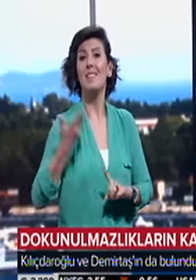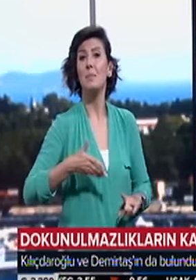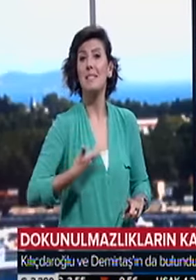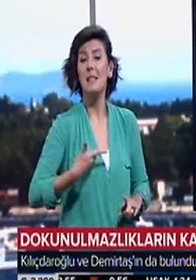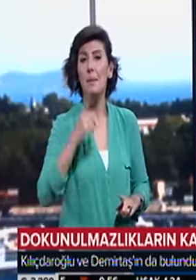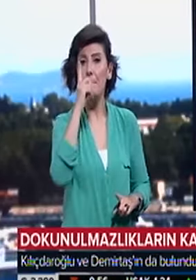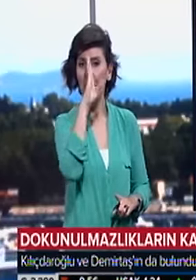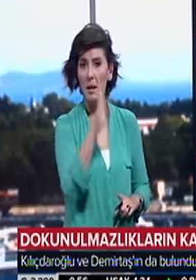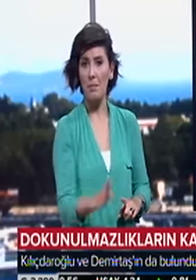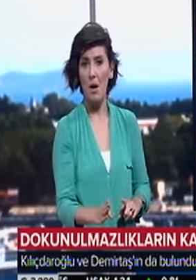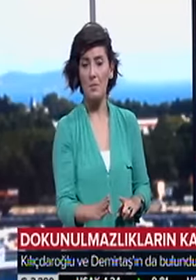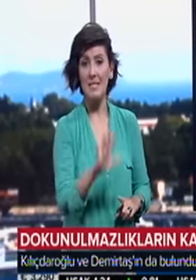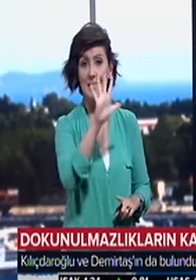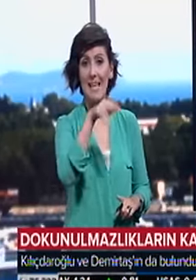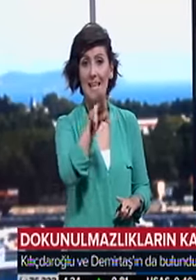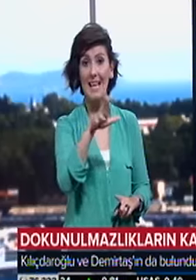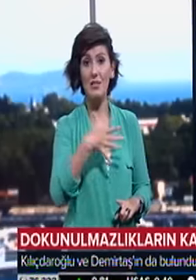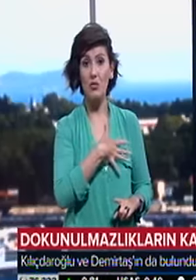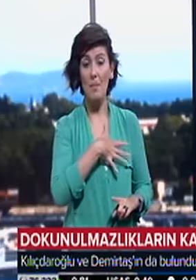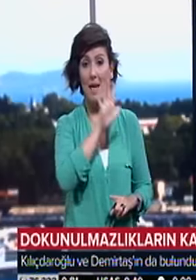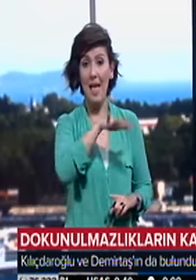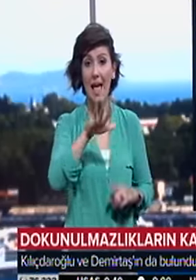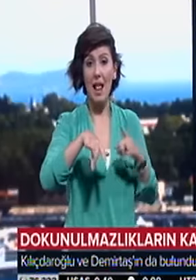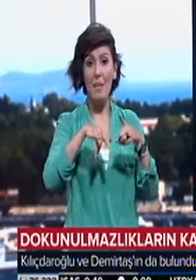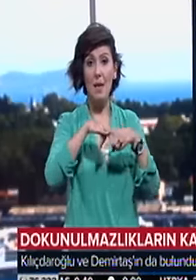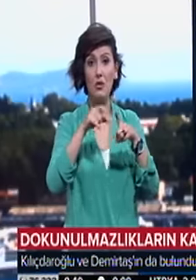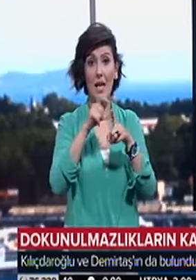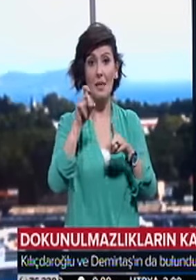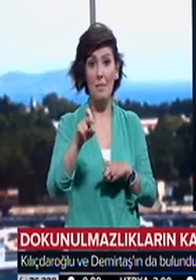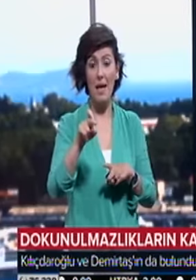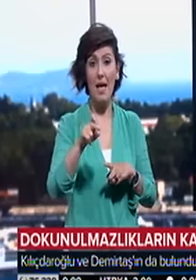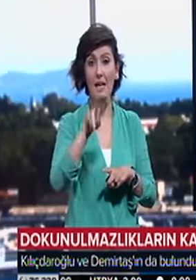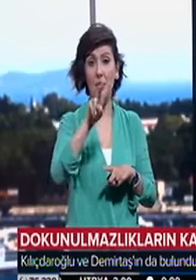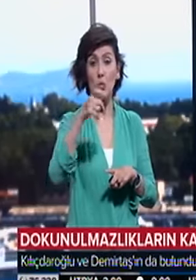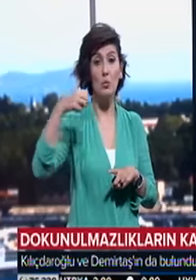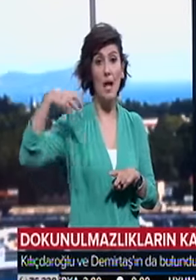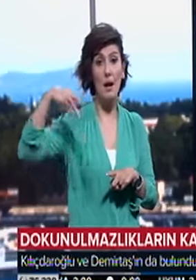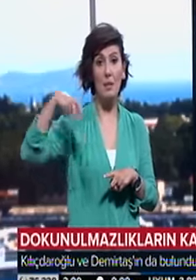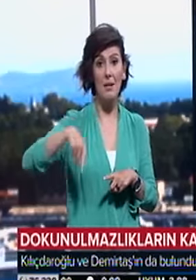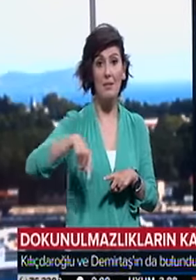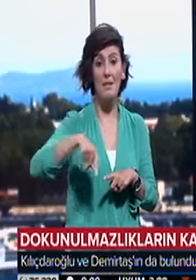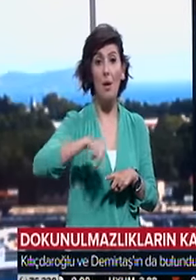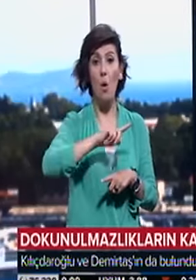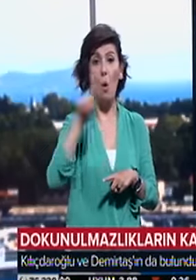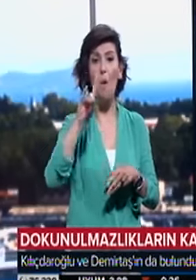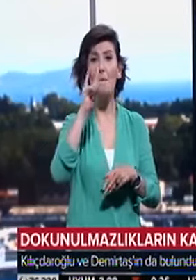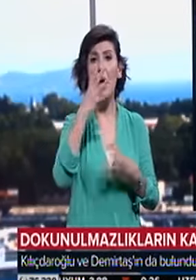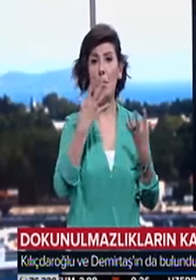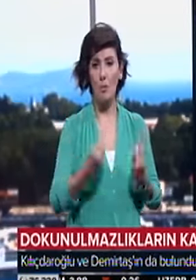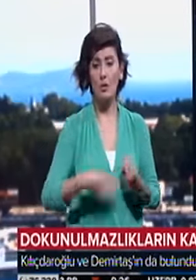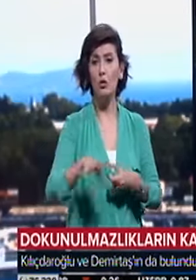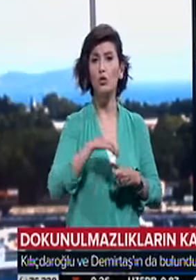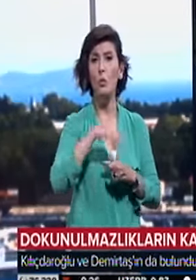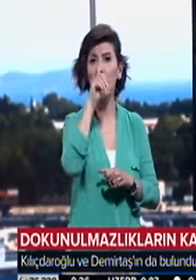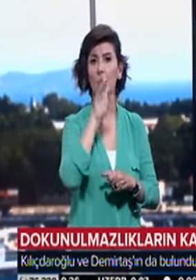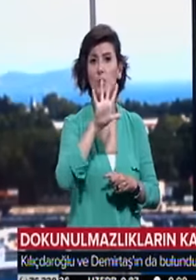Dokunulmazlıkların kaldırılması istemiyle biri bağımsız 57 CHP, 55 HDP, 29 AK Parti, 10 MHP